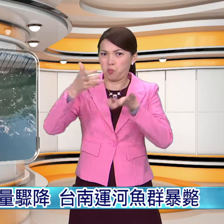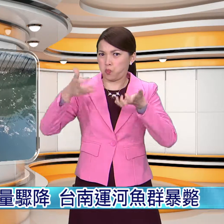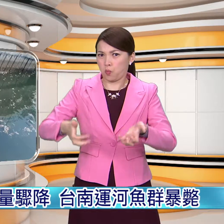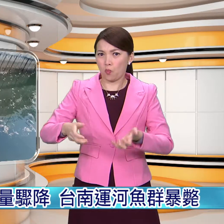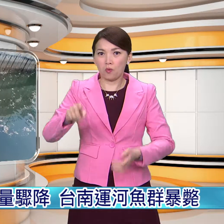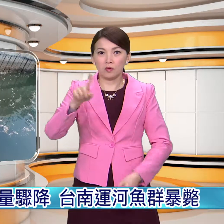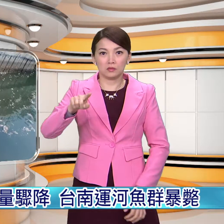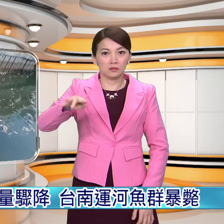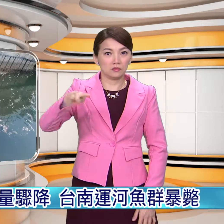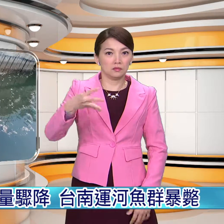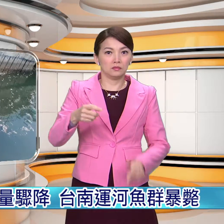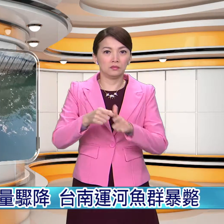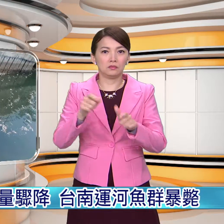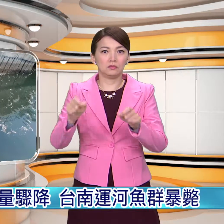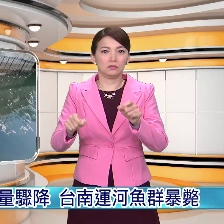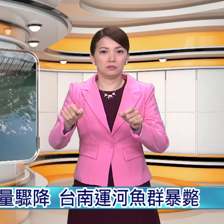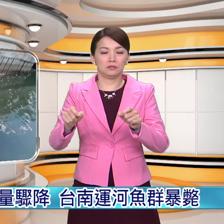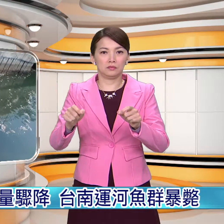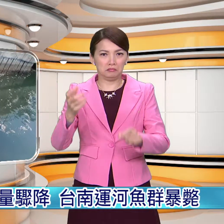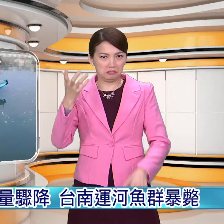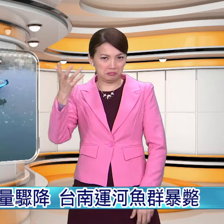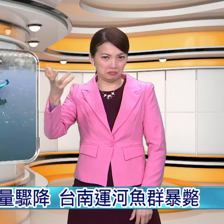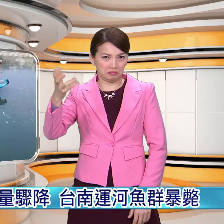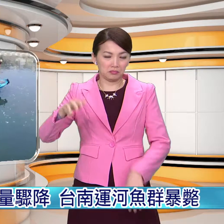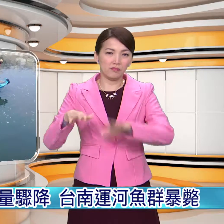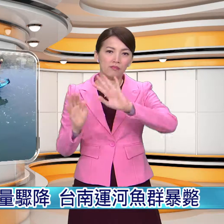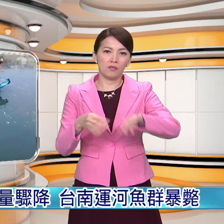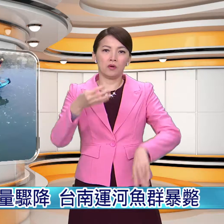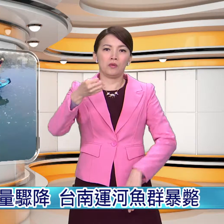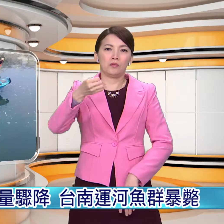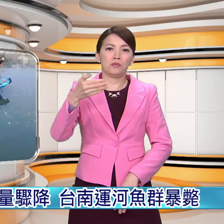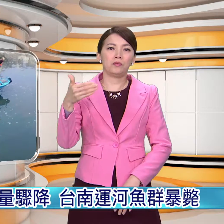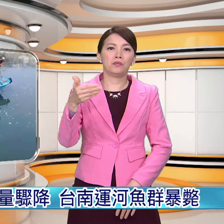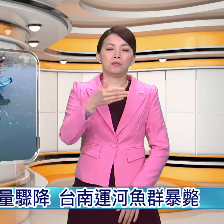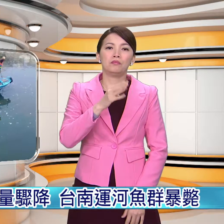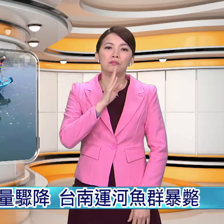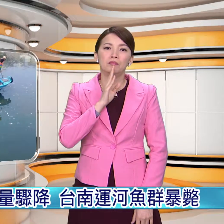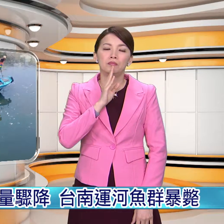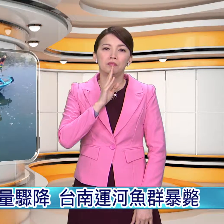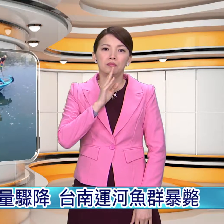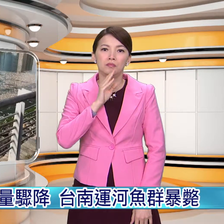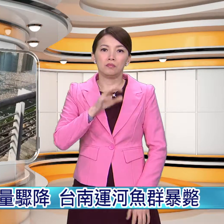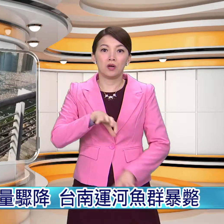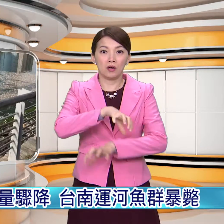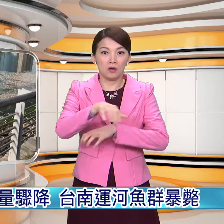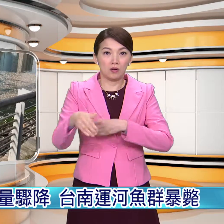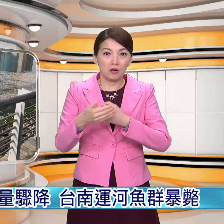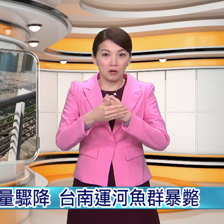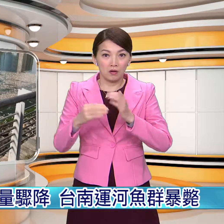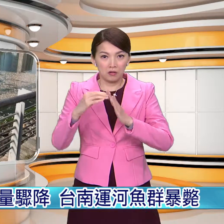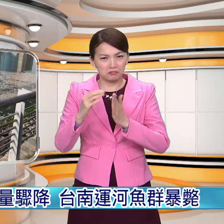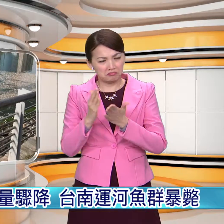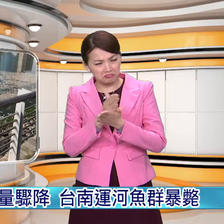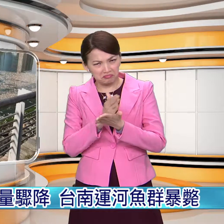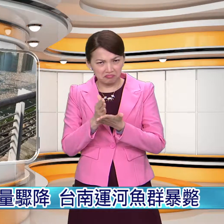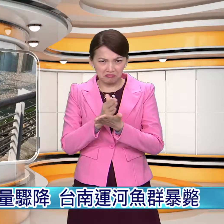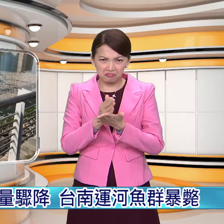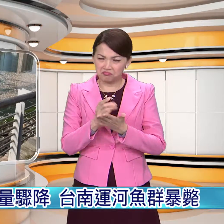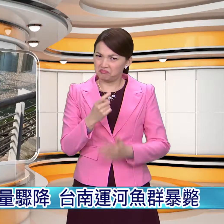尸，这大部分都是石目鱼。而环保局就研判，这是因为